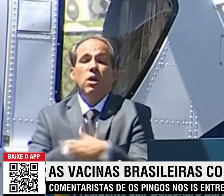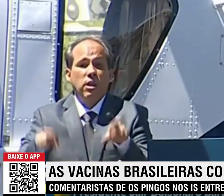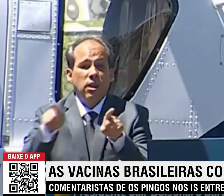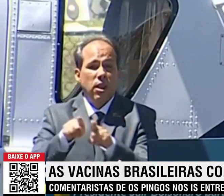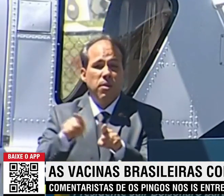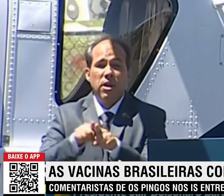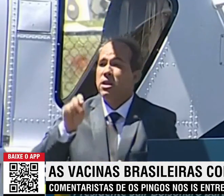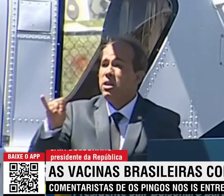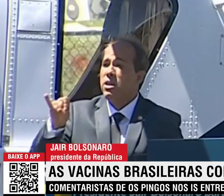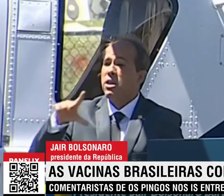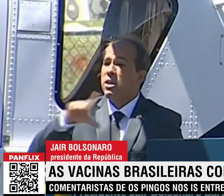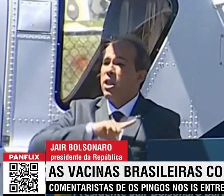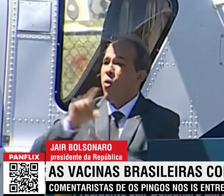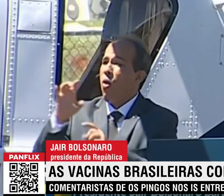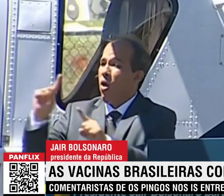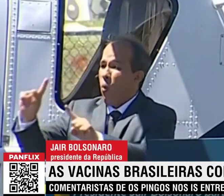Quando somos atacados,